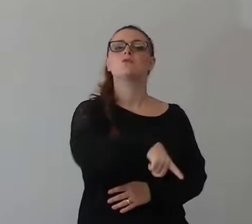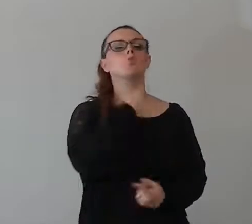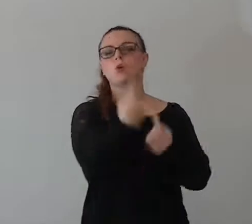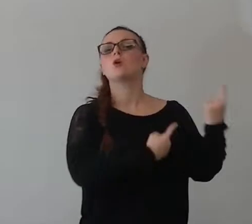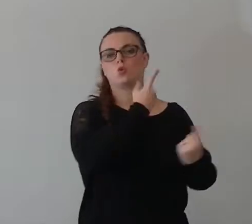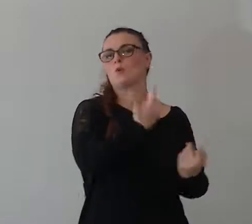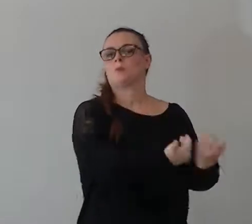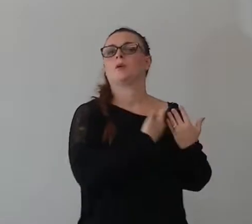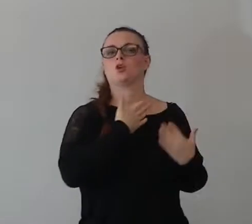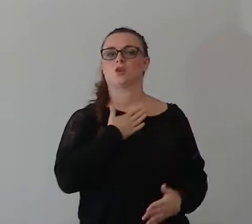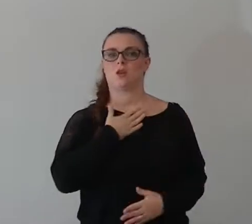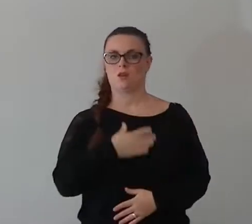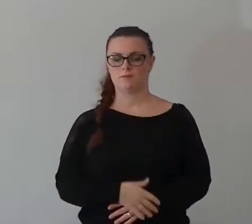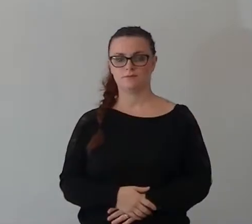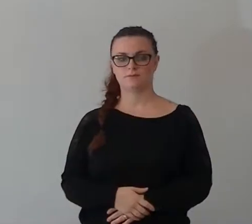che ora